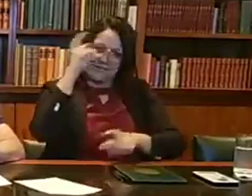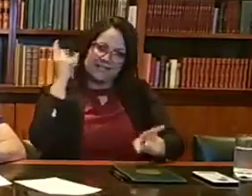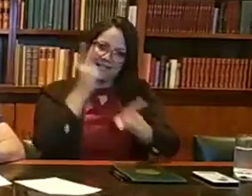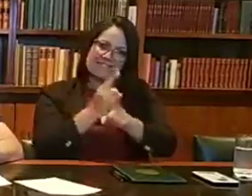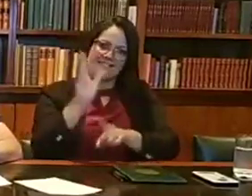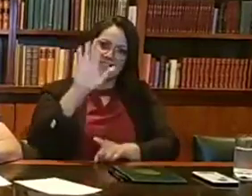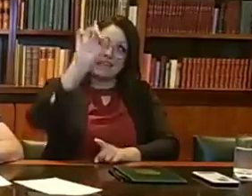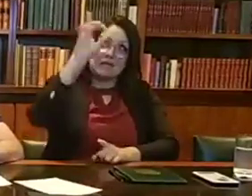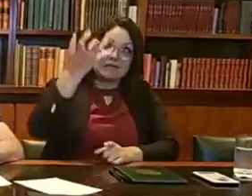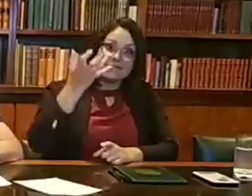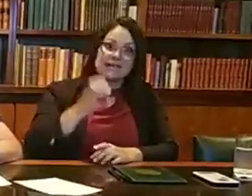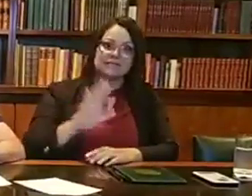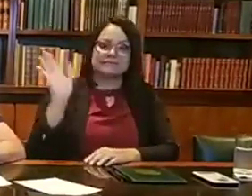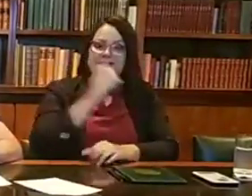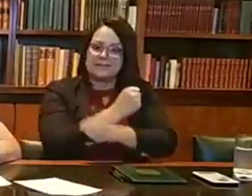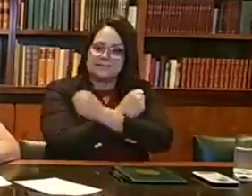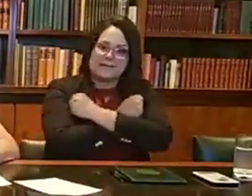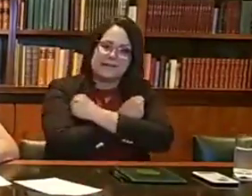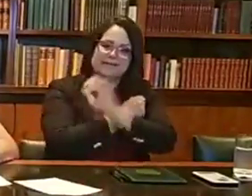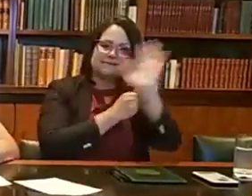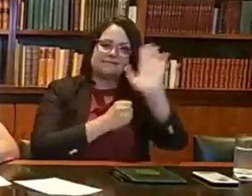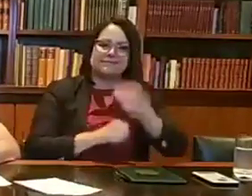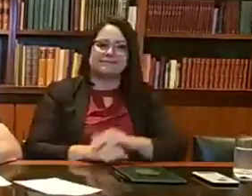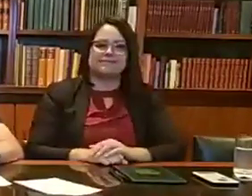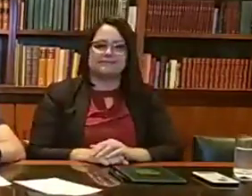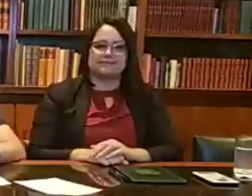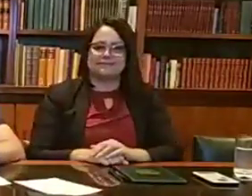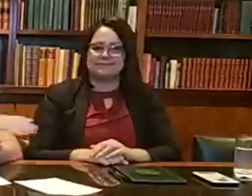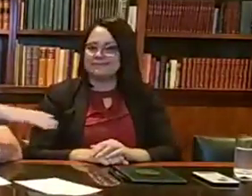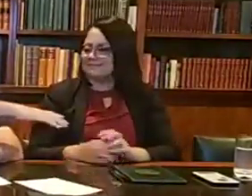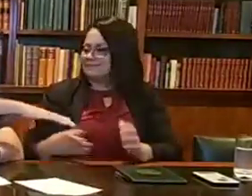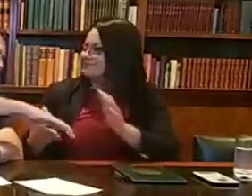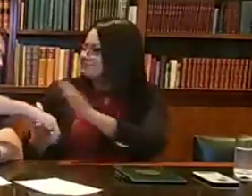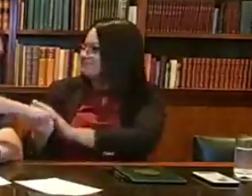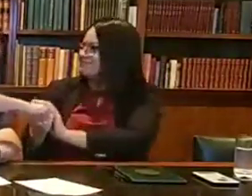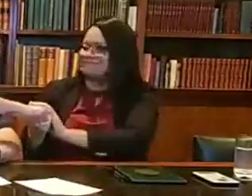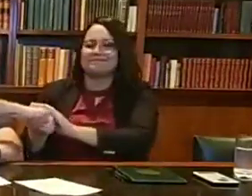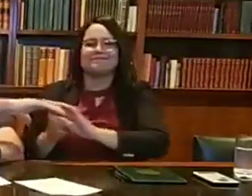quinta-feira, se Deus quiser. Um abraço grande. Obrigado, capitão. Tudo bem? Obrigado.